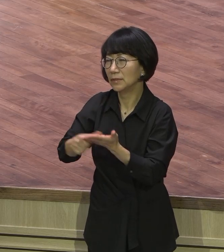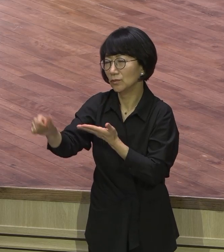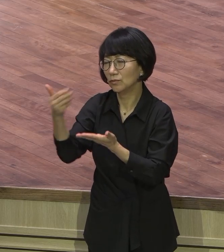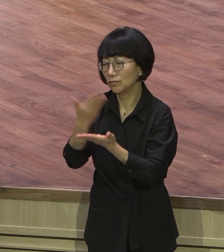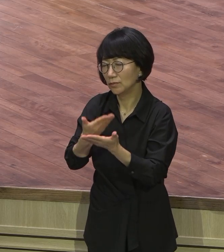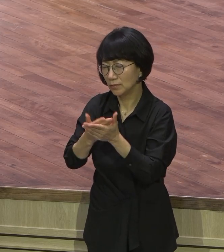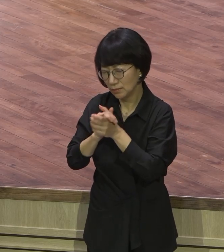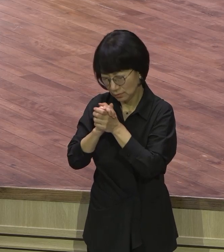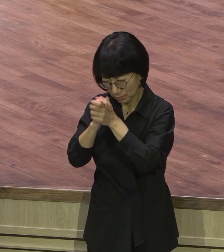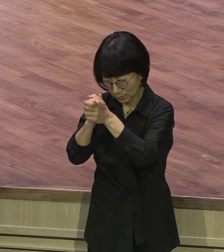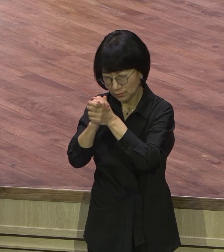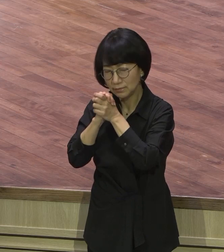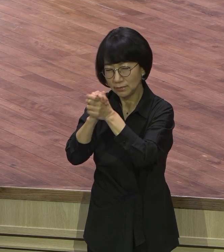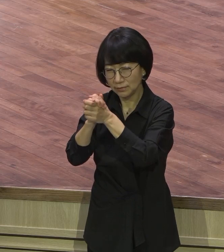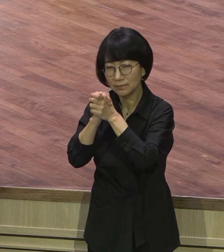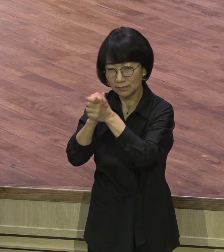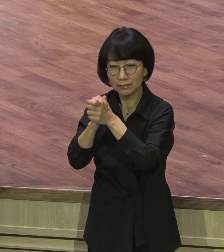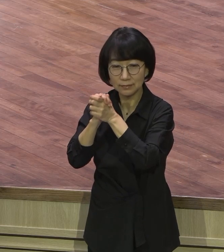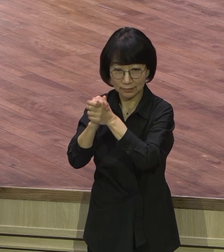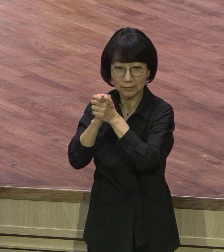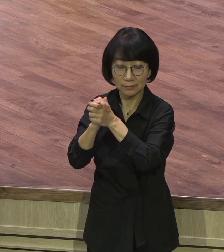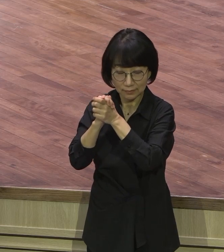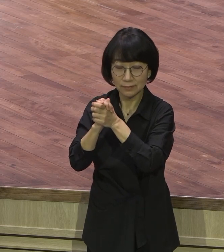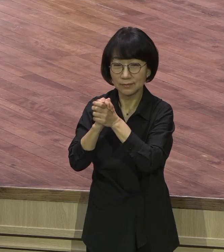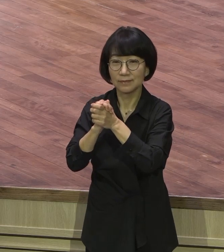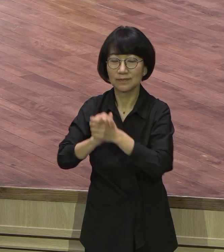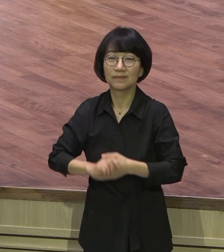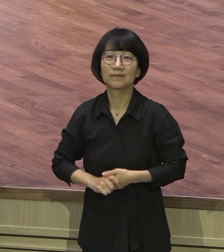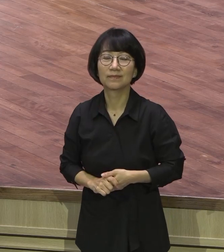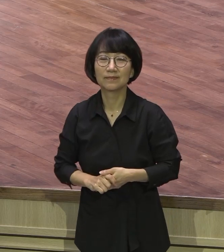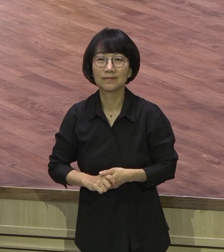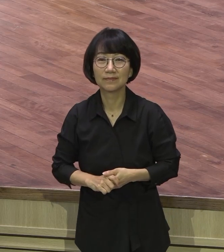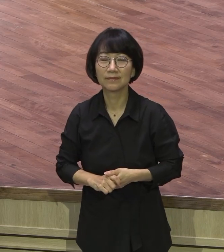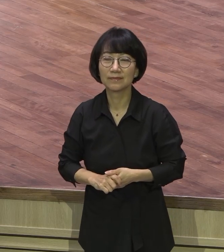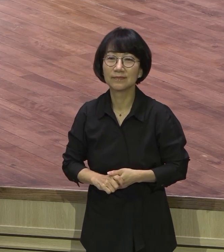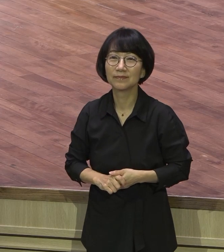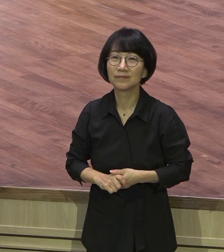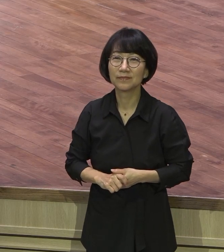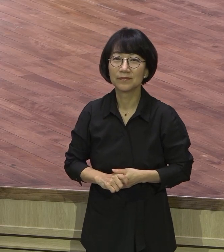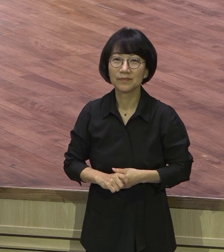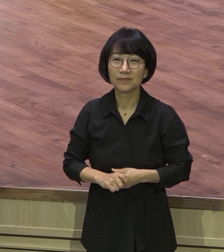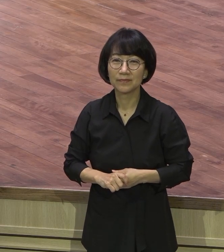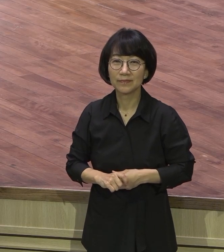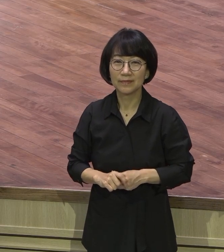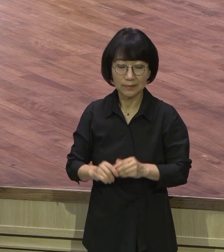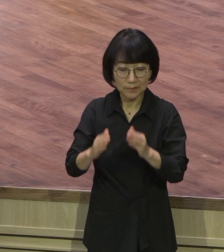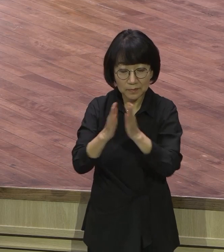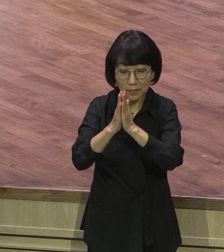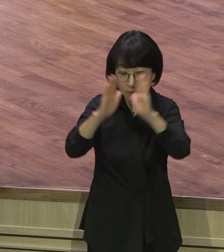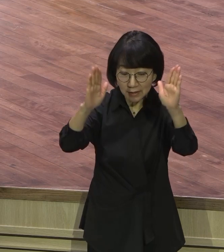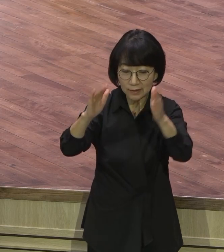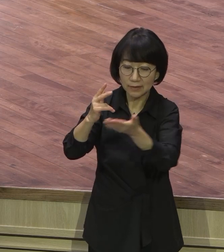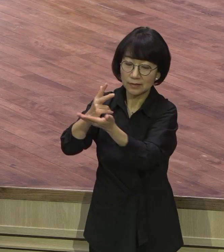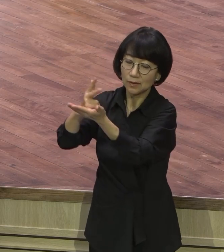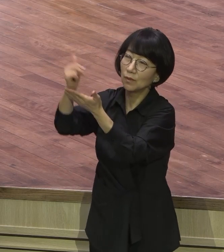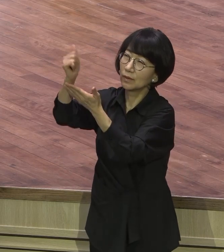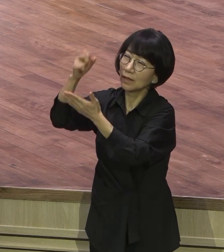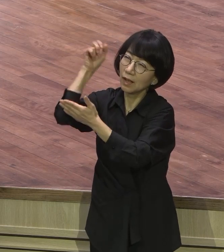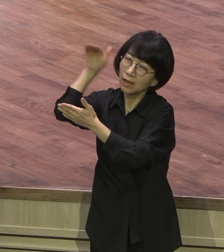간절하게 강력하게 기도합니다. 모세가 여호와께로 다시 나아가였자오디